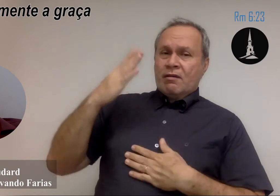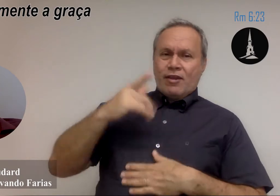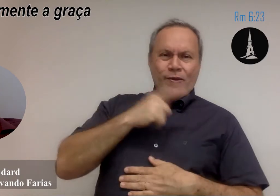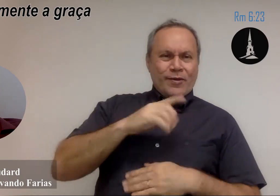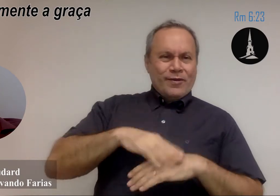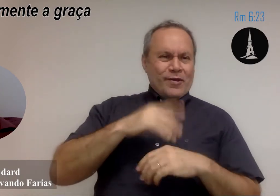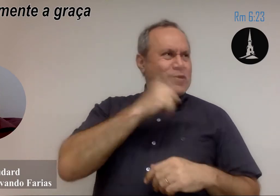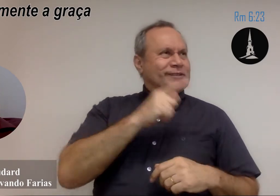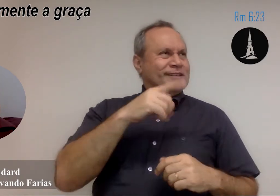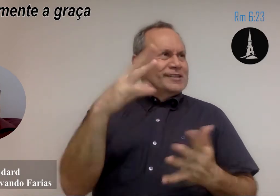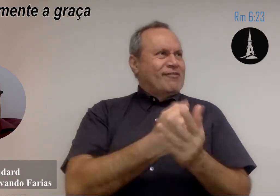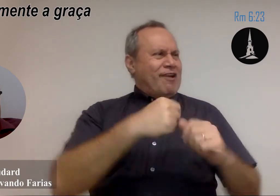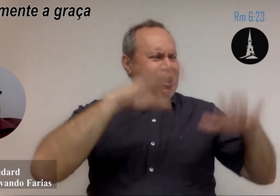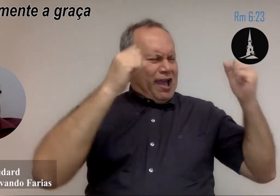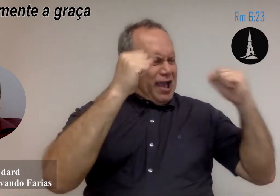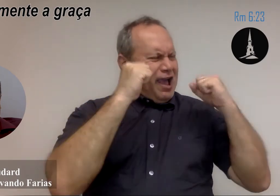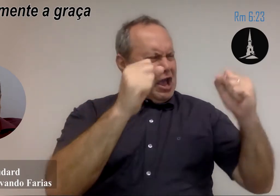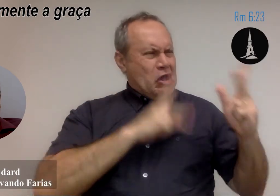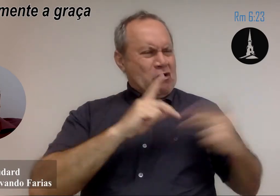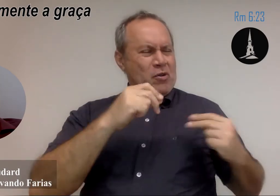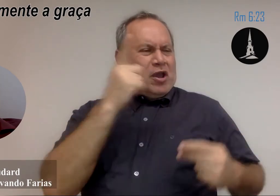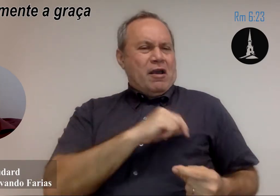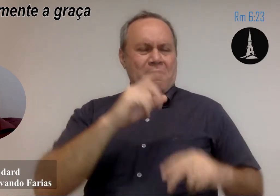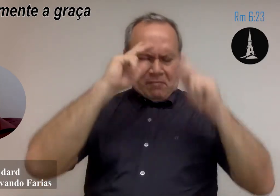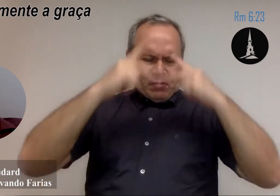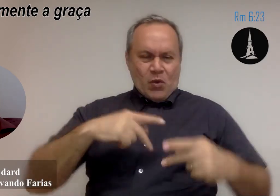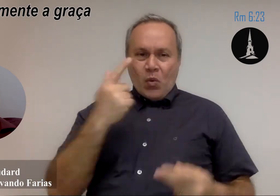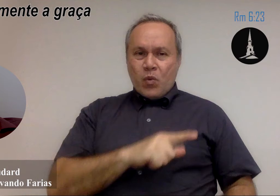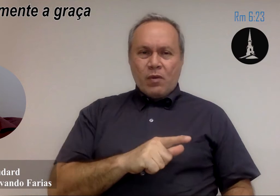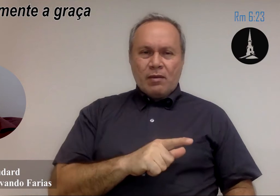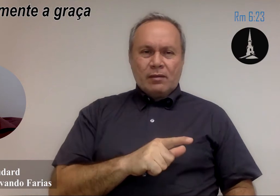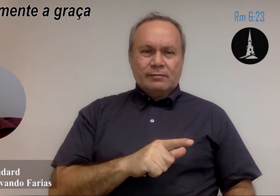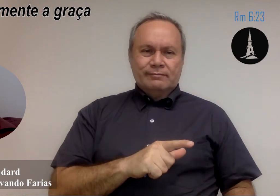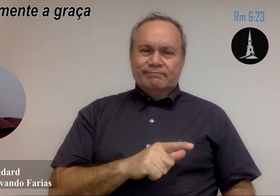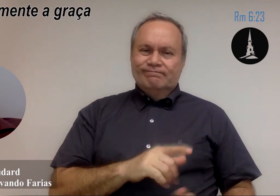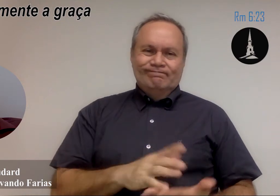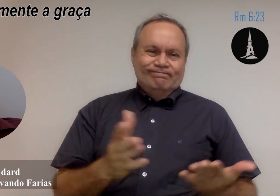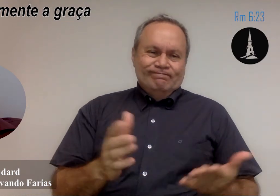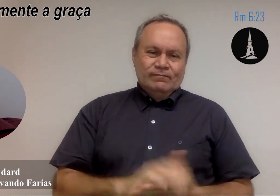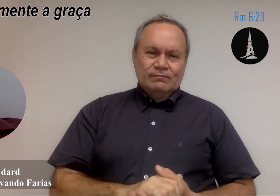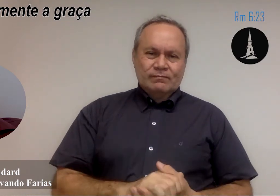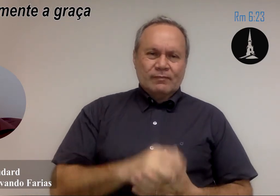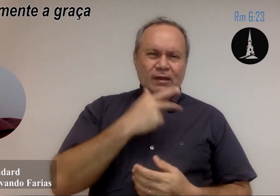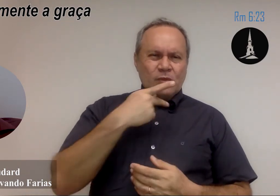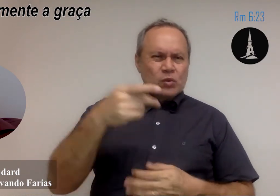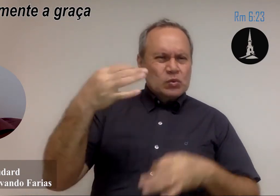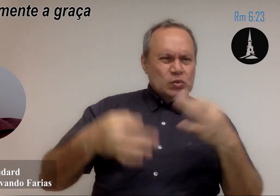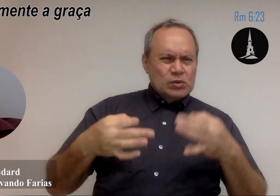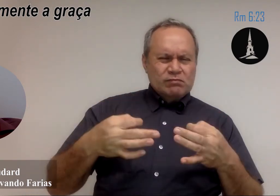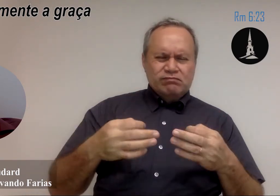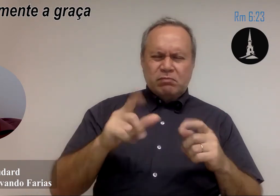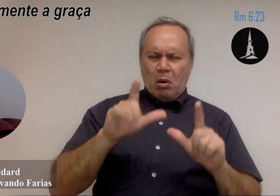consegui, eu fui capaz de salvar a nós mesmos. O profeta afirmou que a nossa justiça não passa de trapos